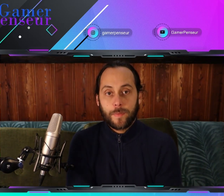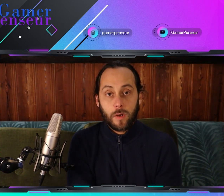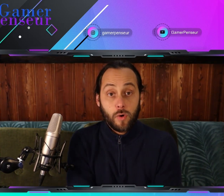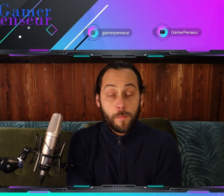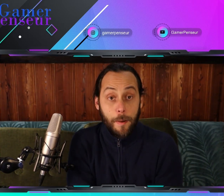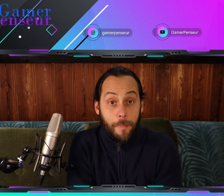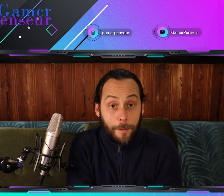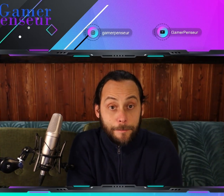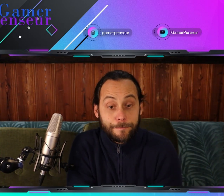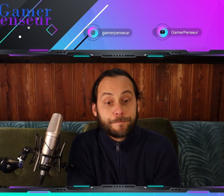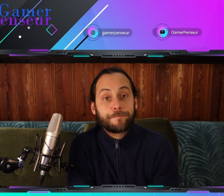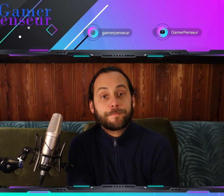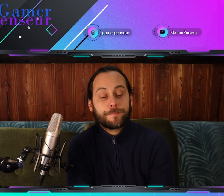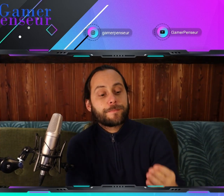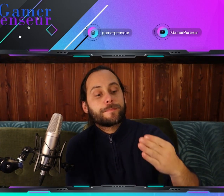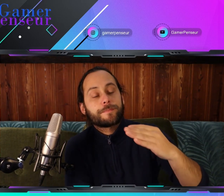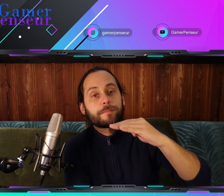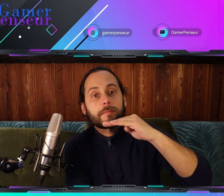Alors le papa.